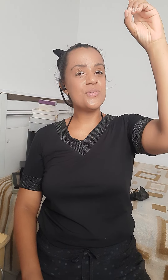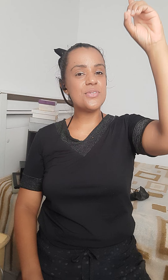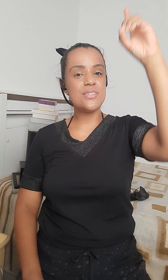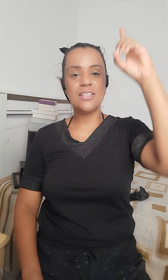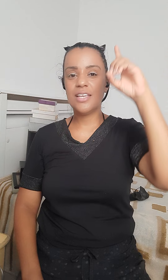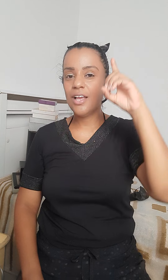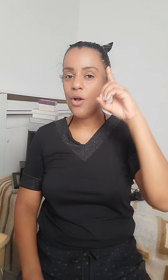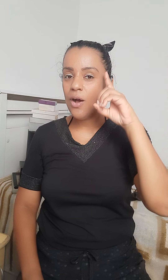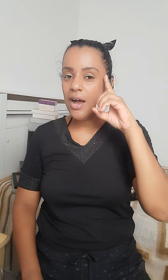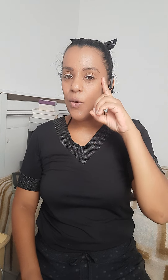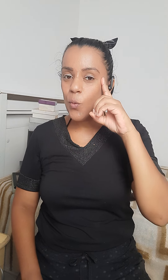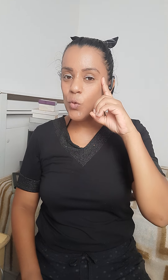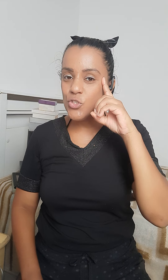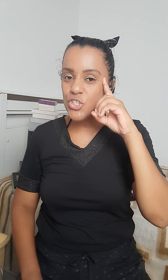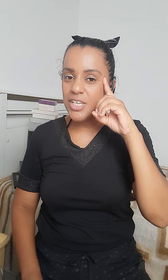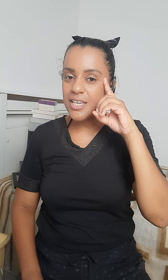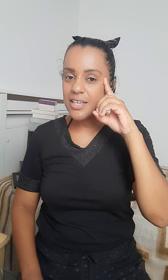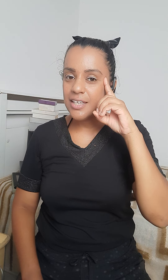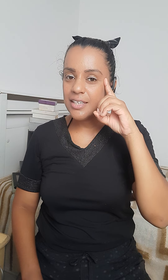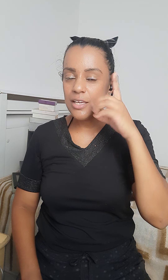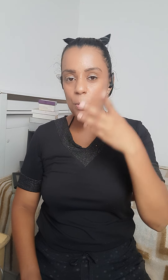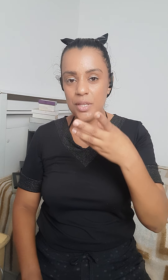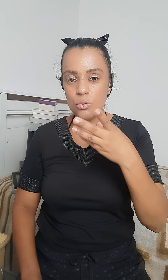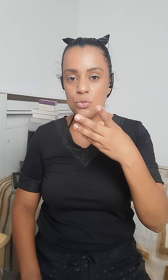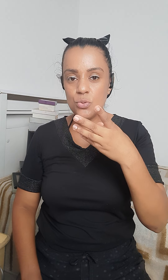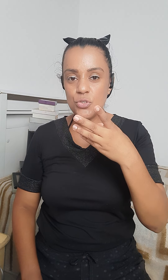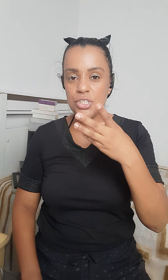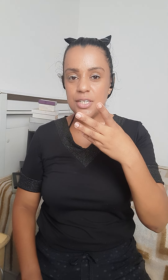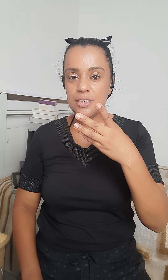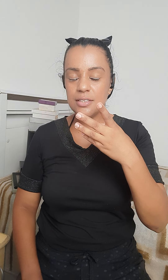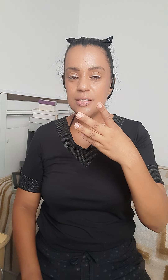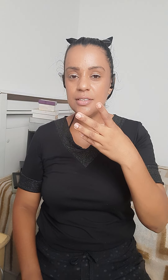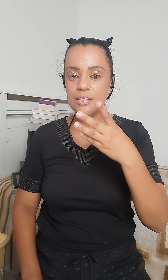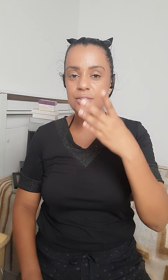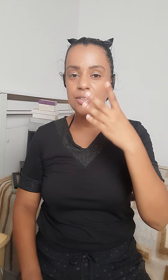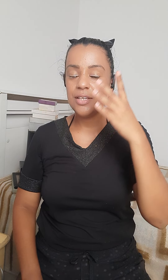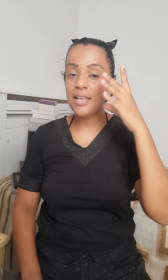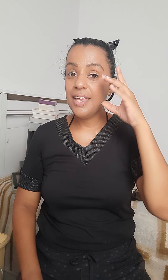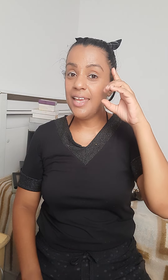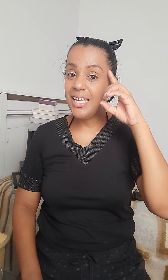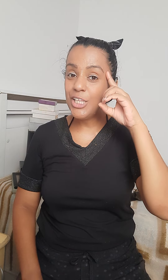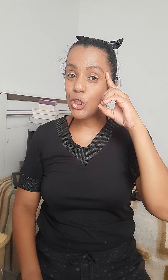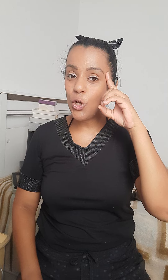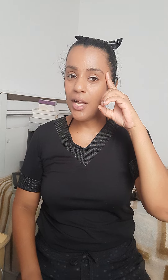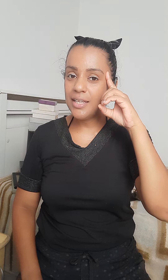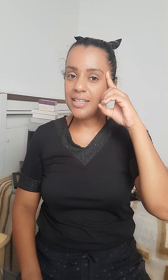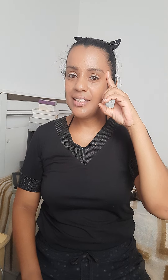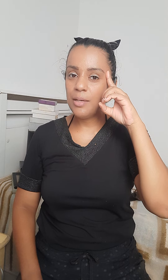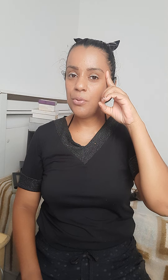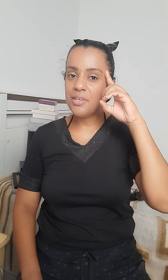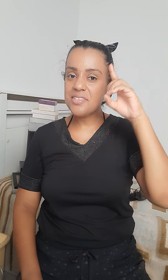Deus. O dia, que é o período do dia, ele toca na têmpora e